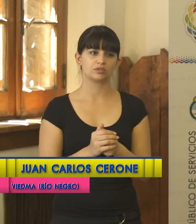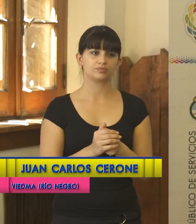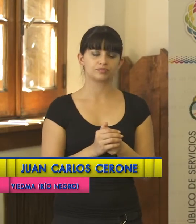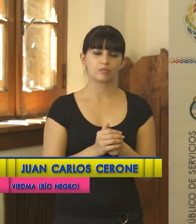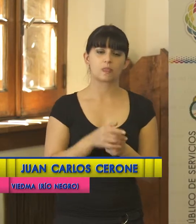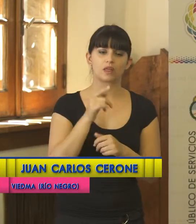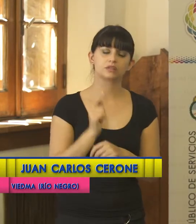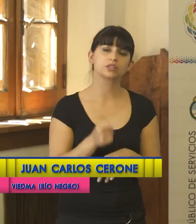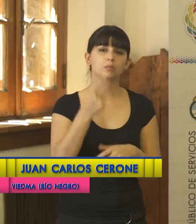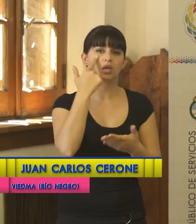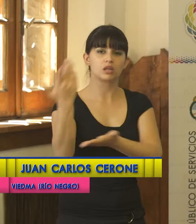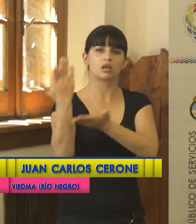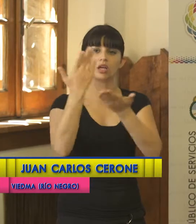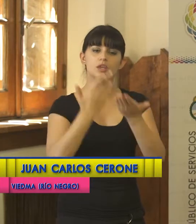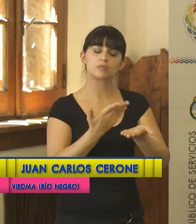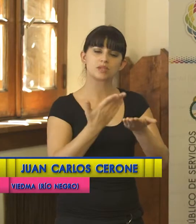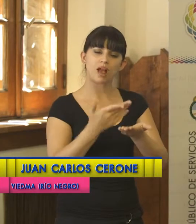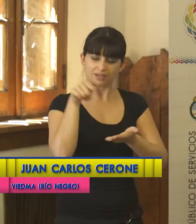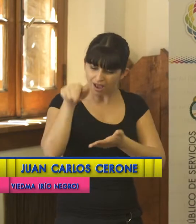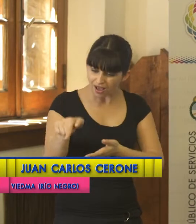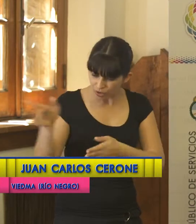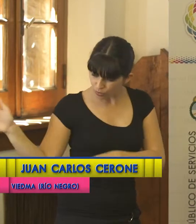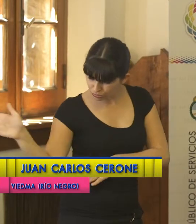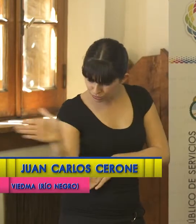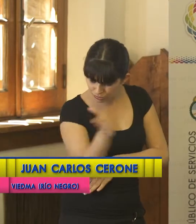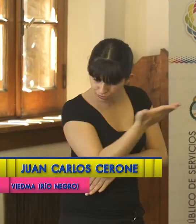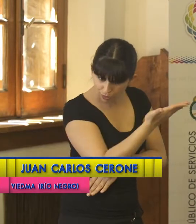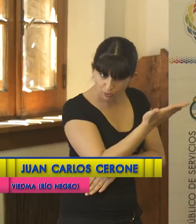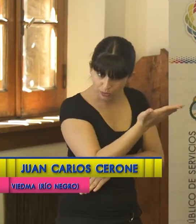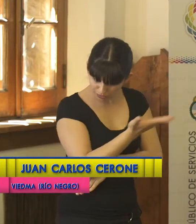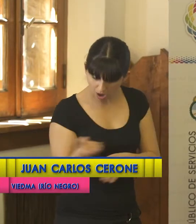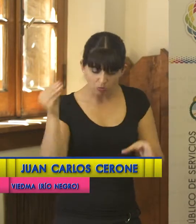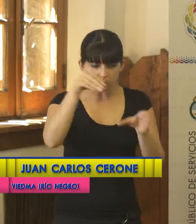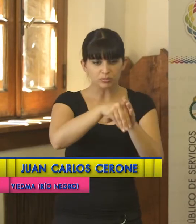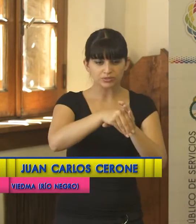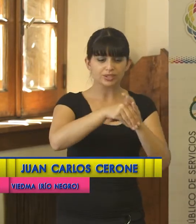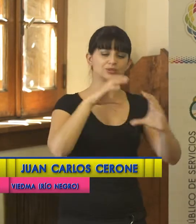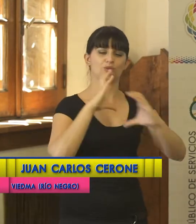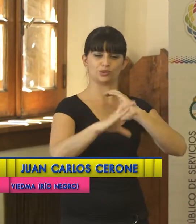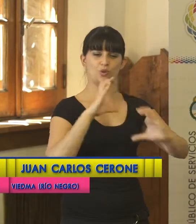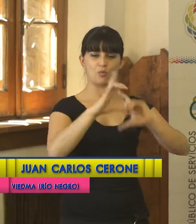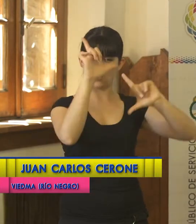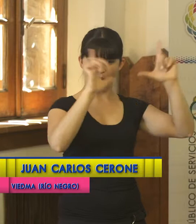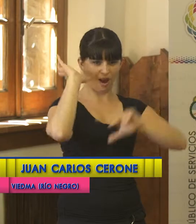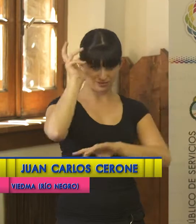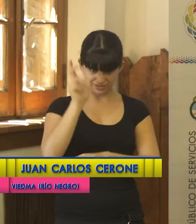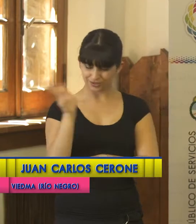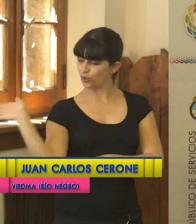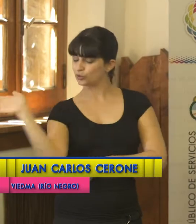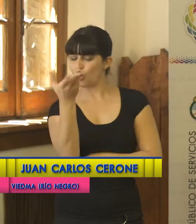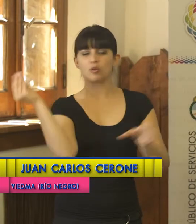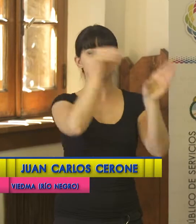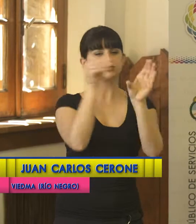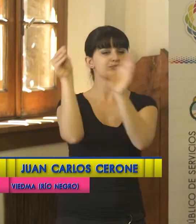indicar que ellos también son parte de estos medios de comunicación y en la cual tienen que ser